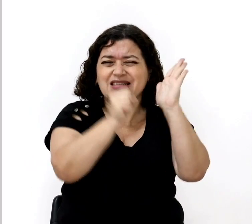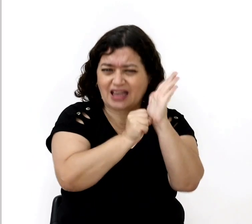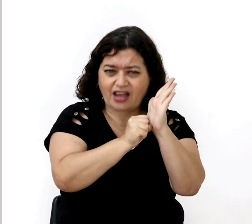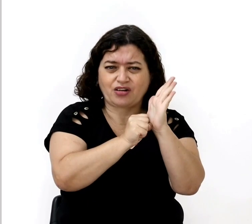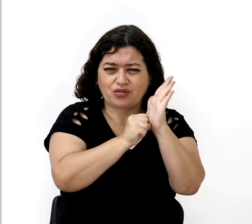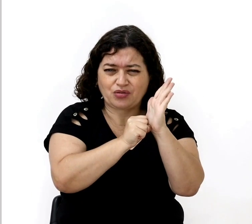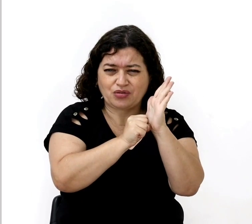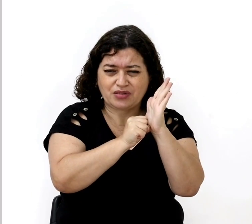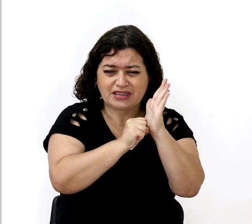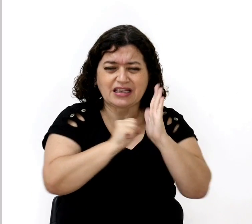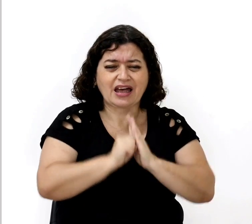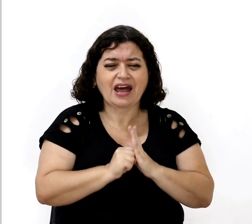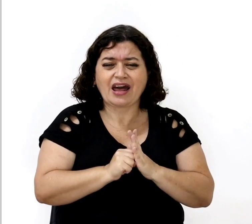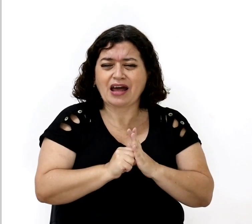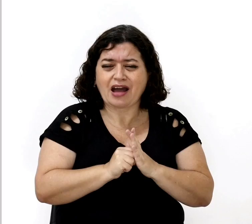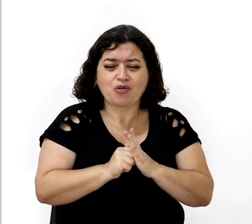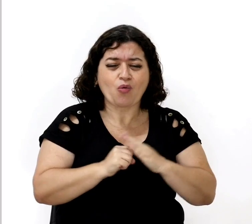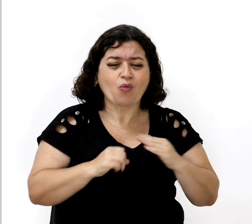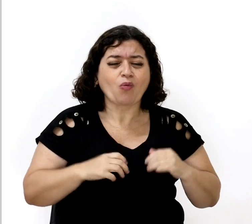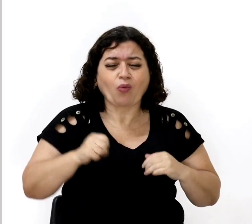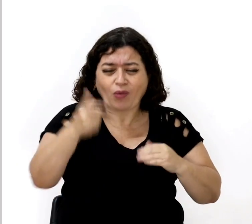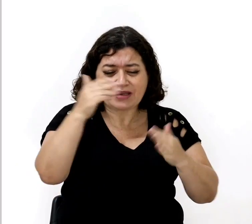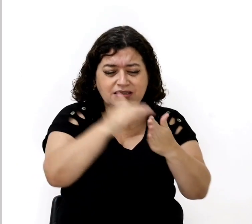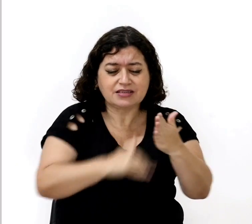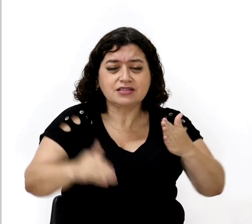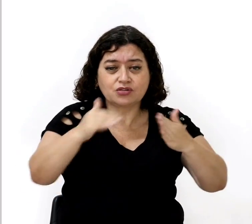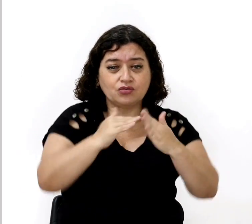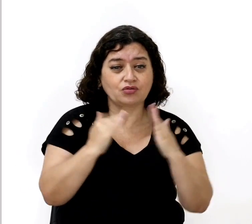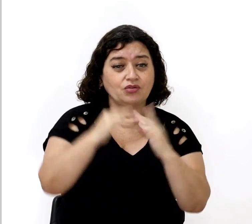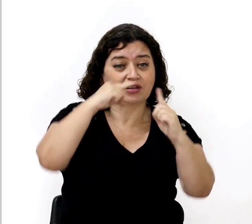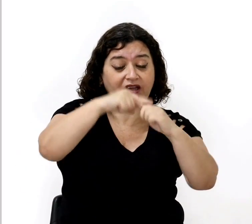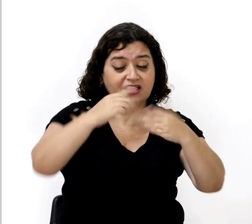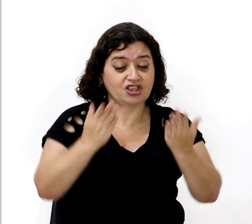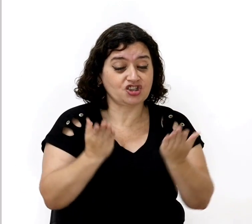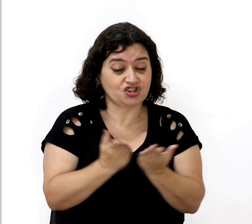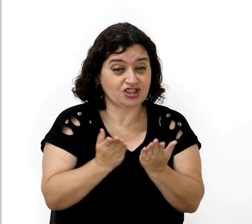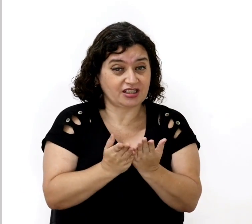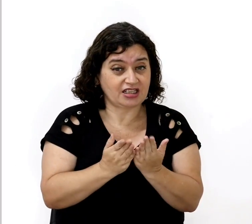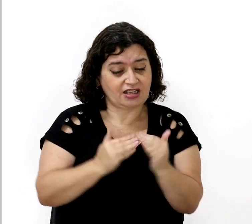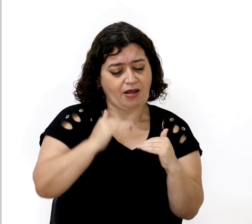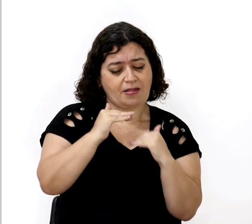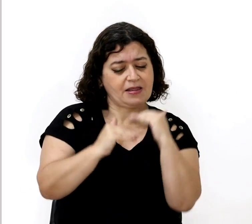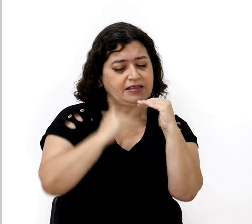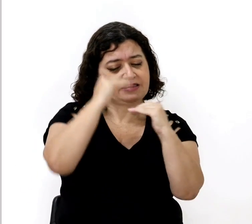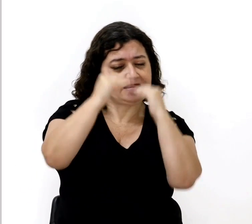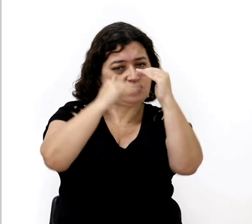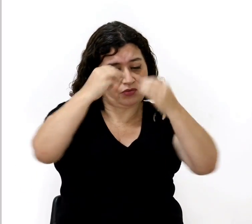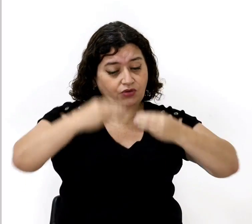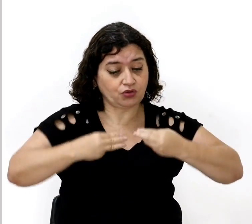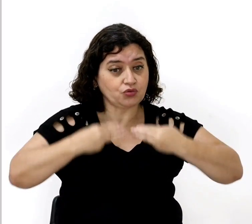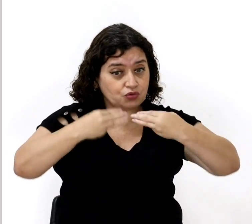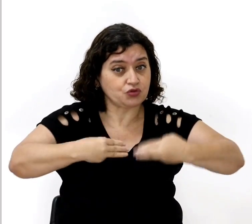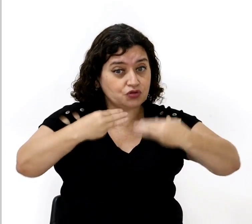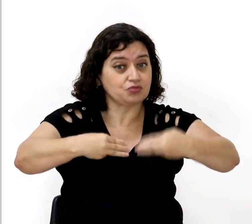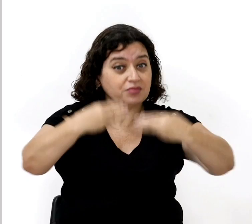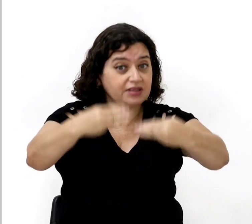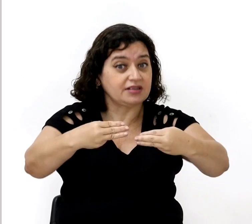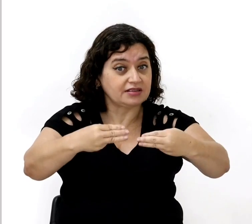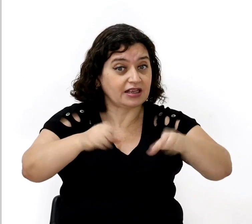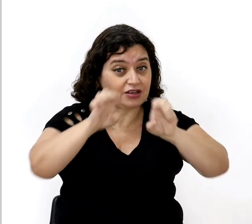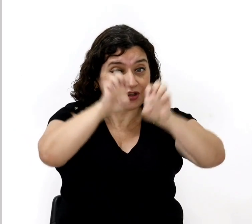a maioria da igreja cristã, ela tem se desenvolvido, ou tem desenvolvido seus ministérios e